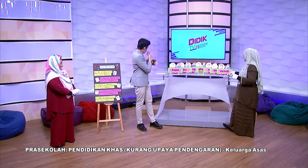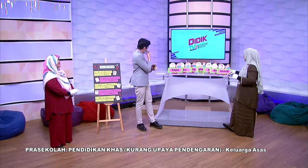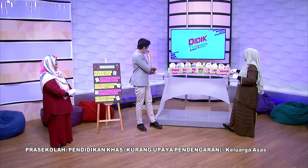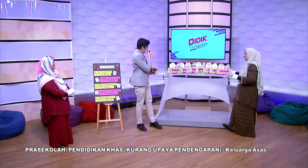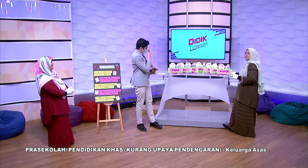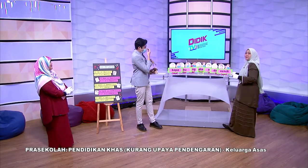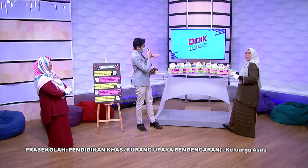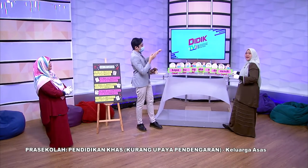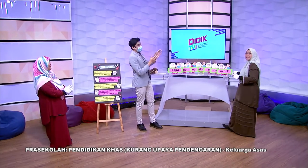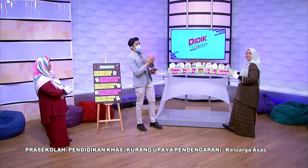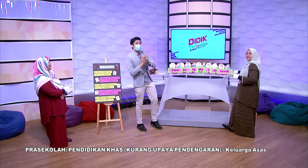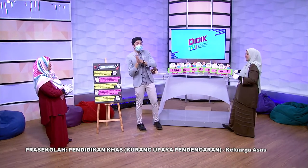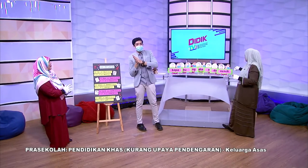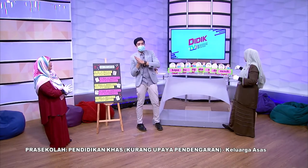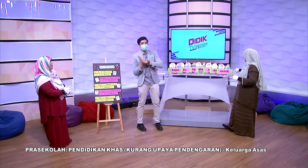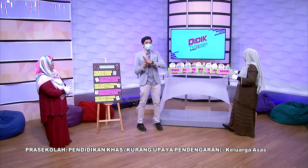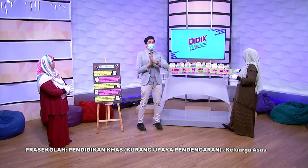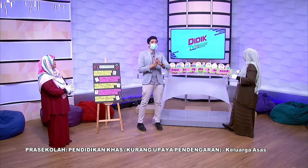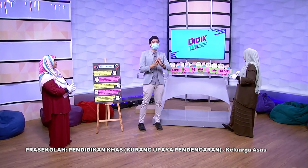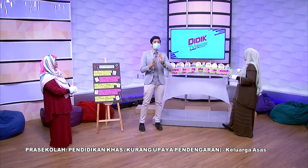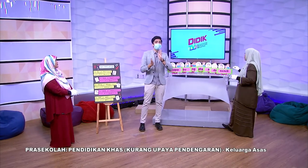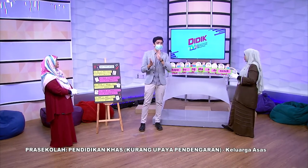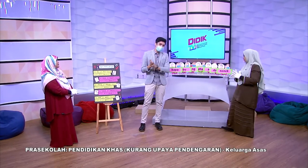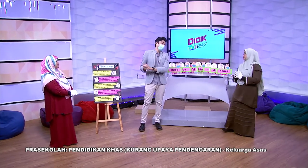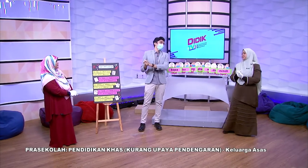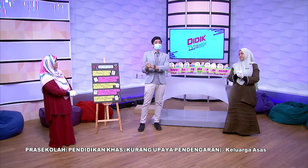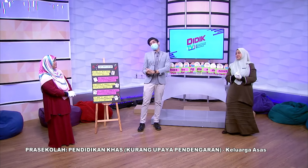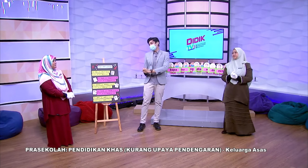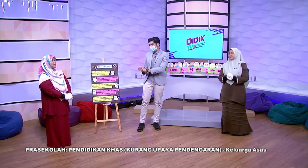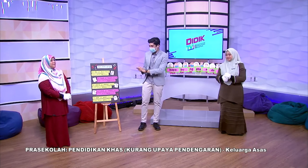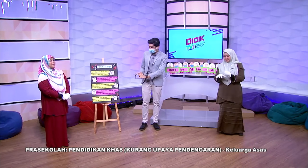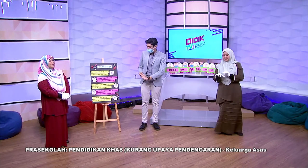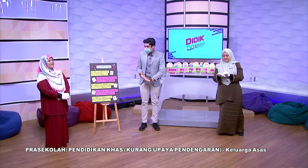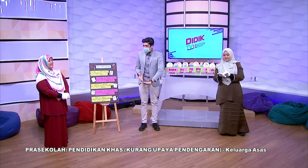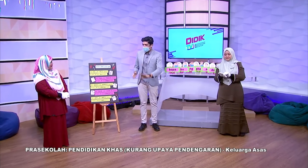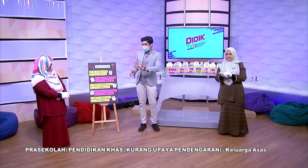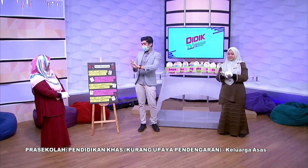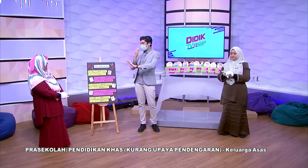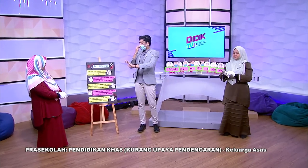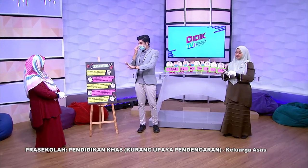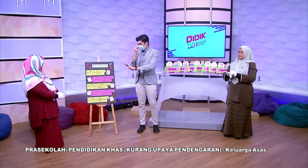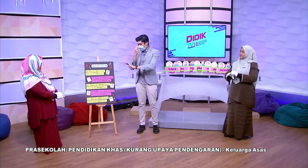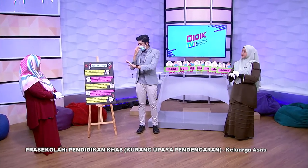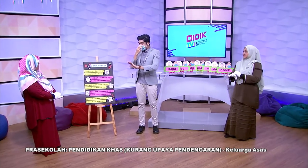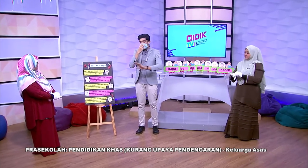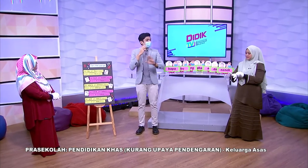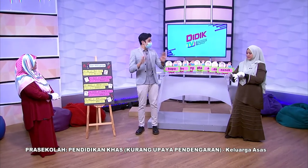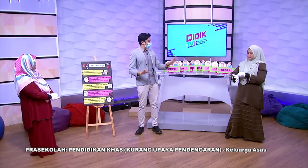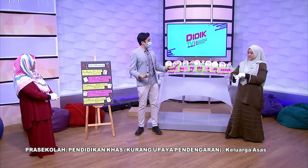kih satu produk baru yang even takkan lupa channel terima kasih segug kita ada kita type-c